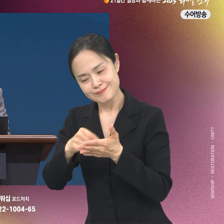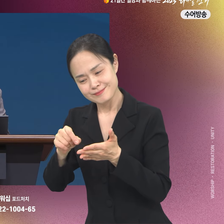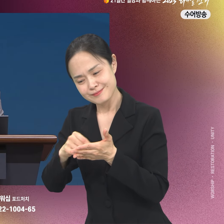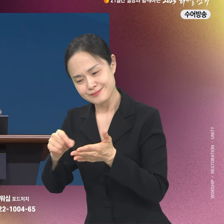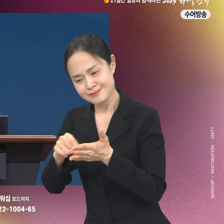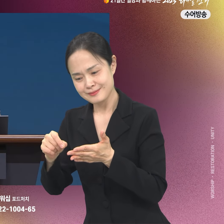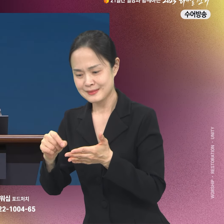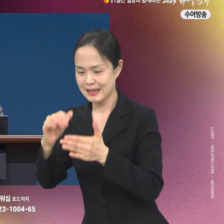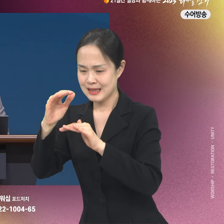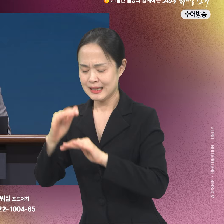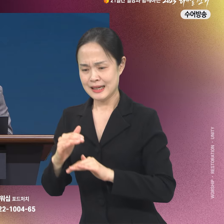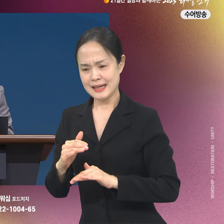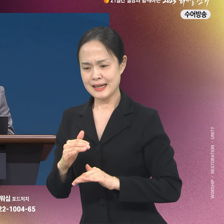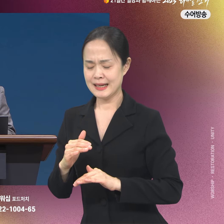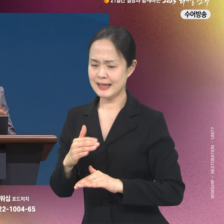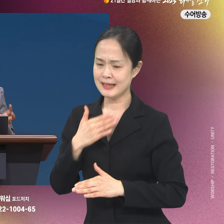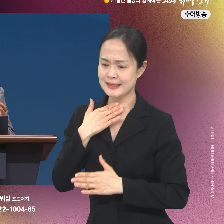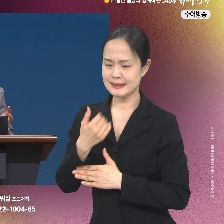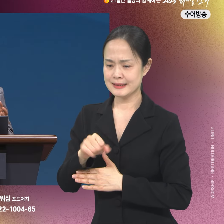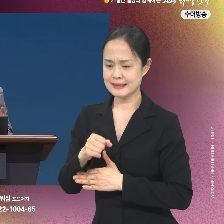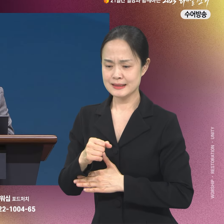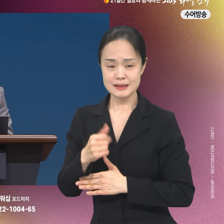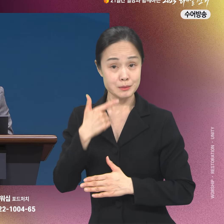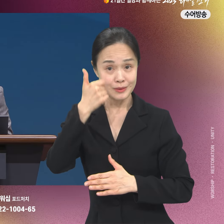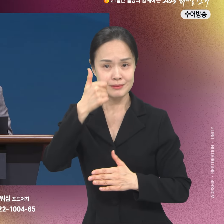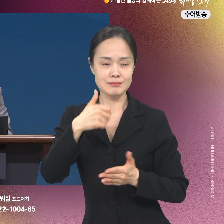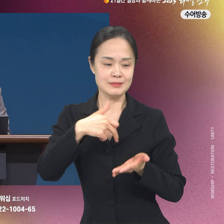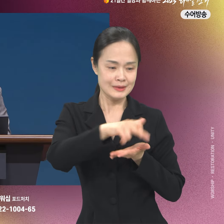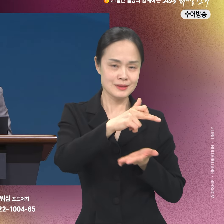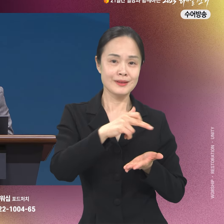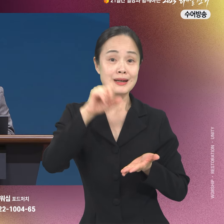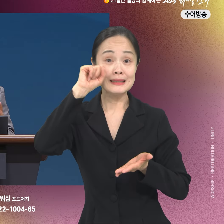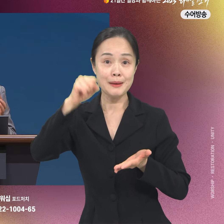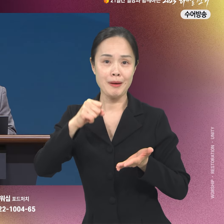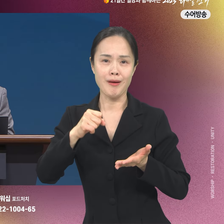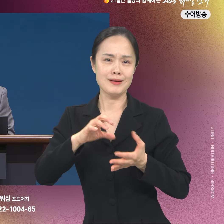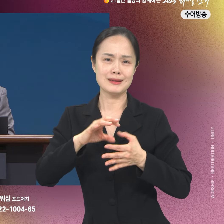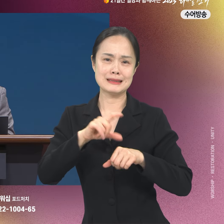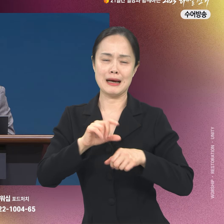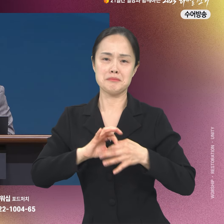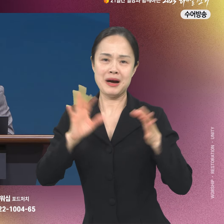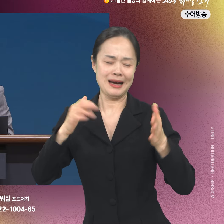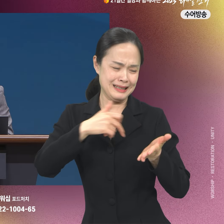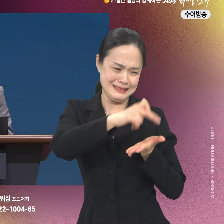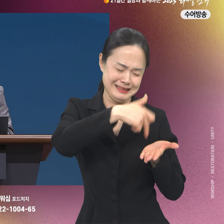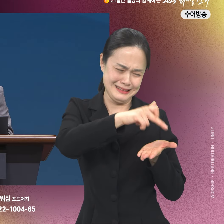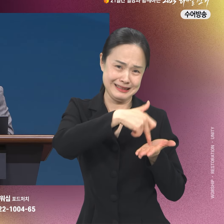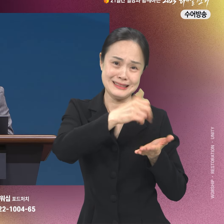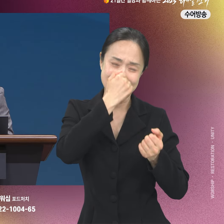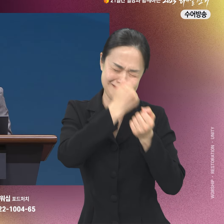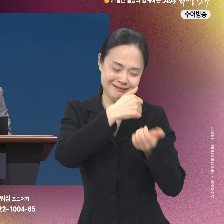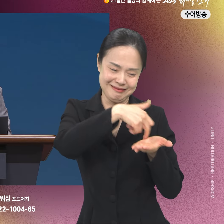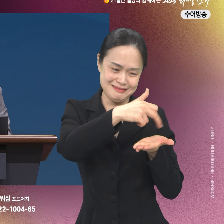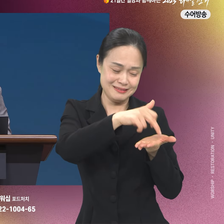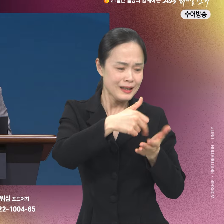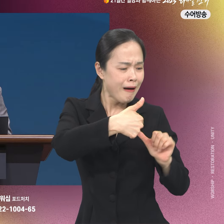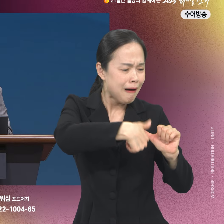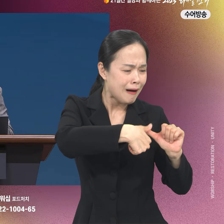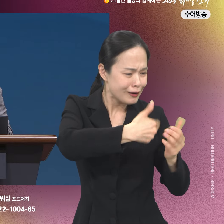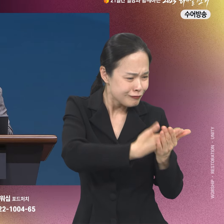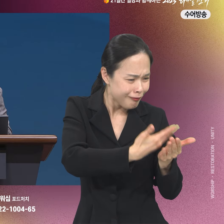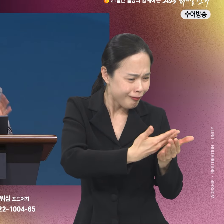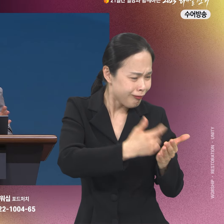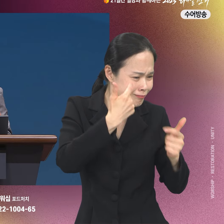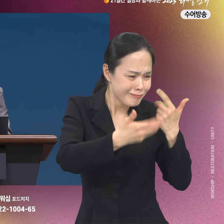썼는데 한 번만 더 봐주세요. 신학적으로 검증이 된 걸까요? 이 내용 오류는 혹시, 왜냐하면